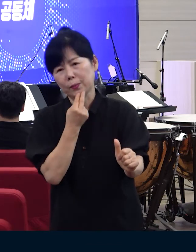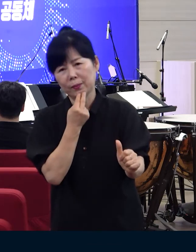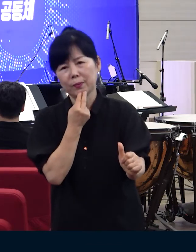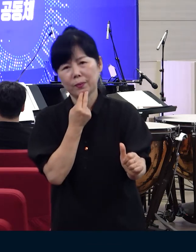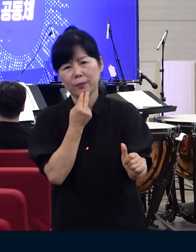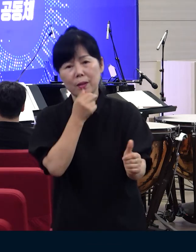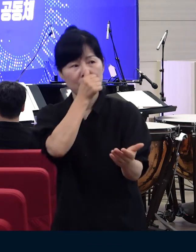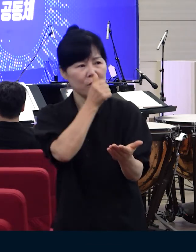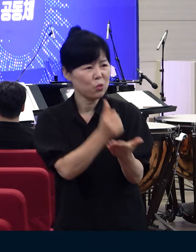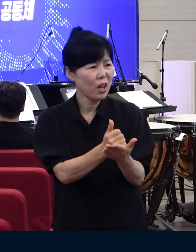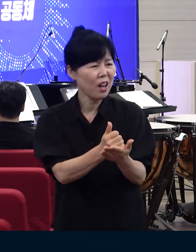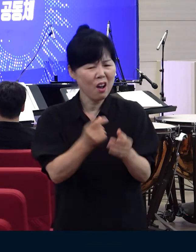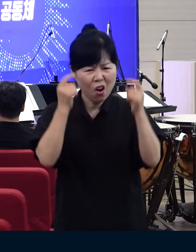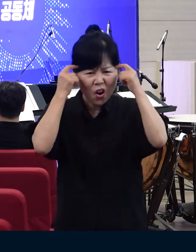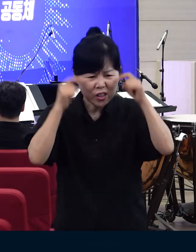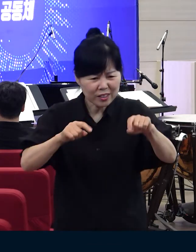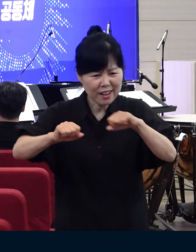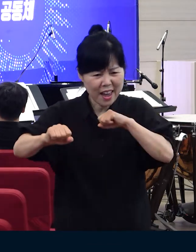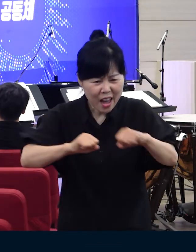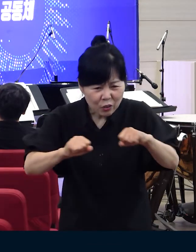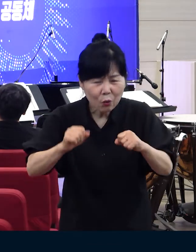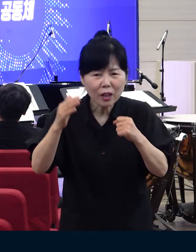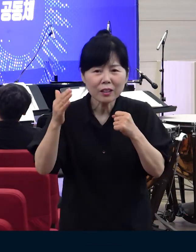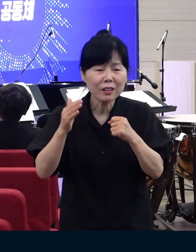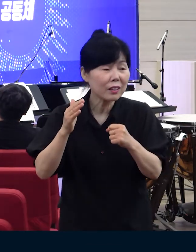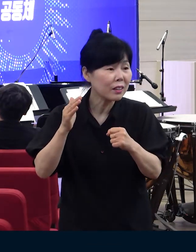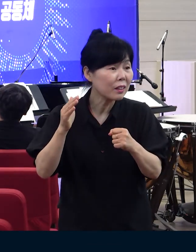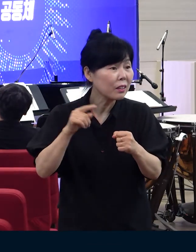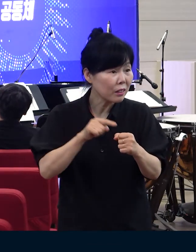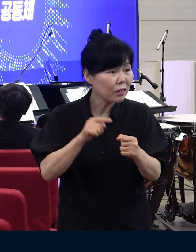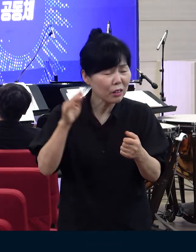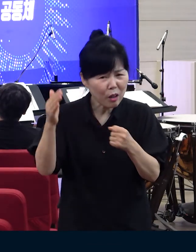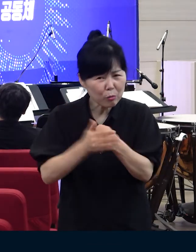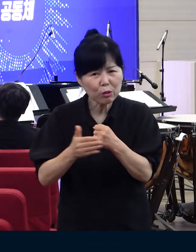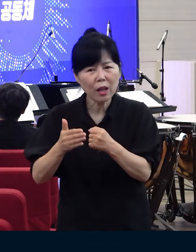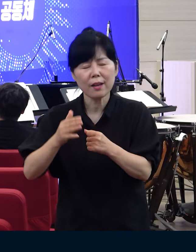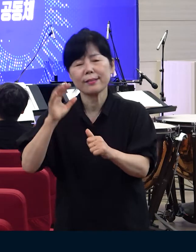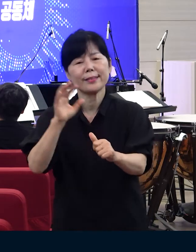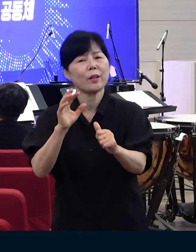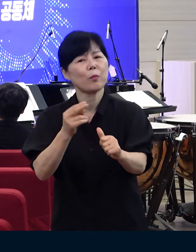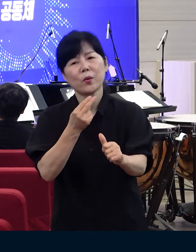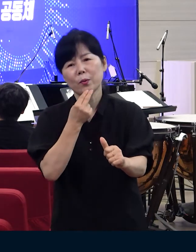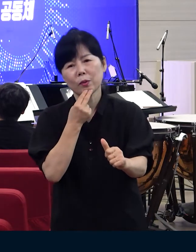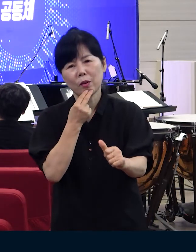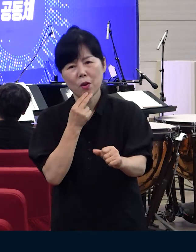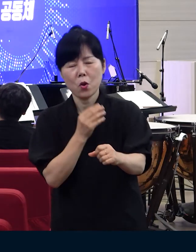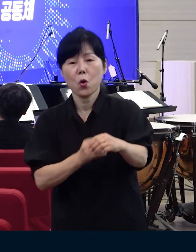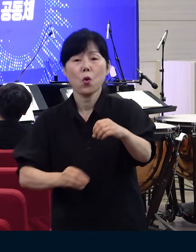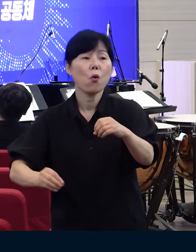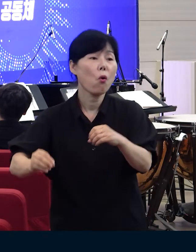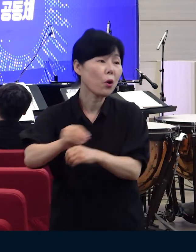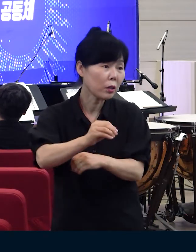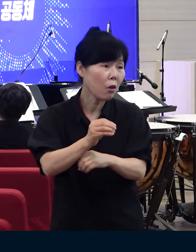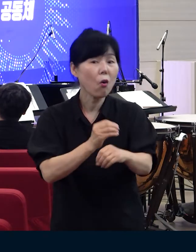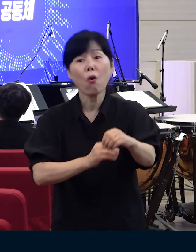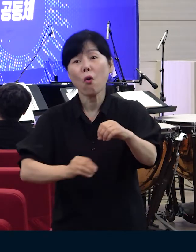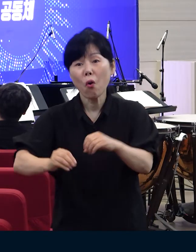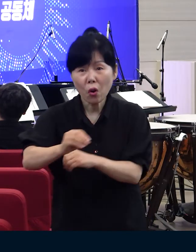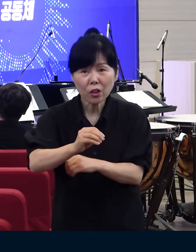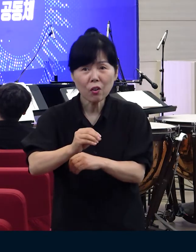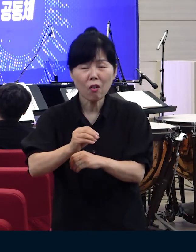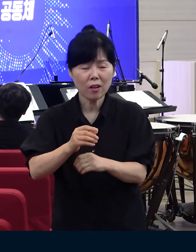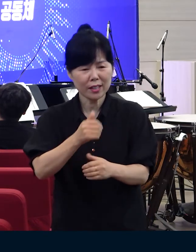그 죄와 어리석음에 대해서 어떤 징벌도 하고 있지 않다는 것입니다. 오히려 그 정도가 아니라 그가